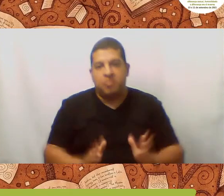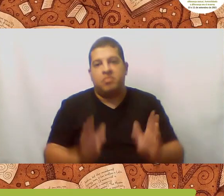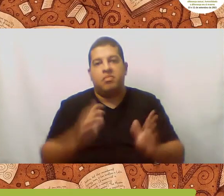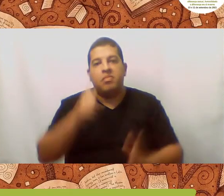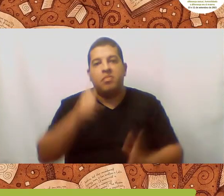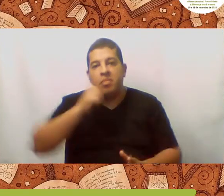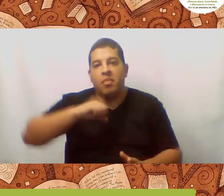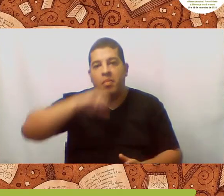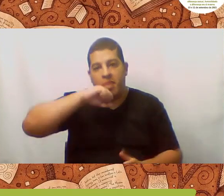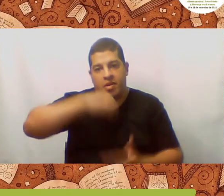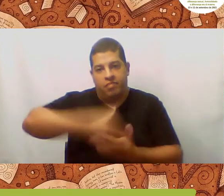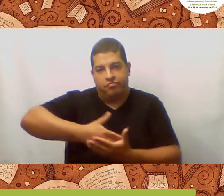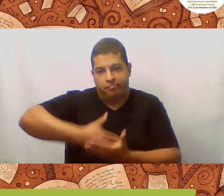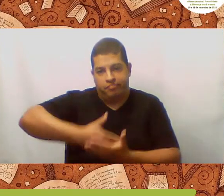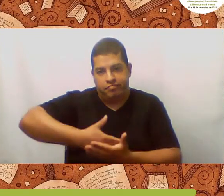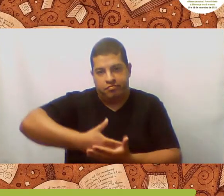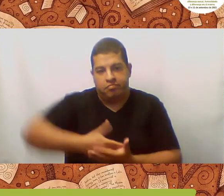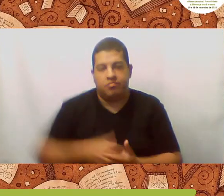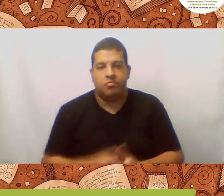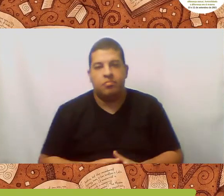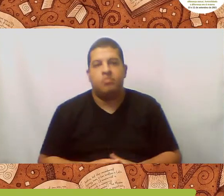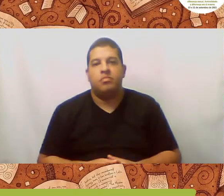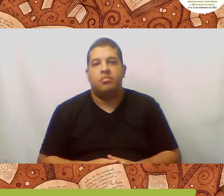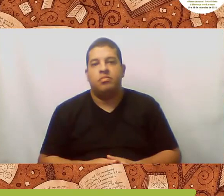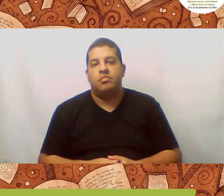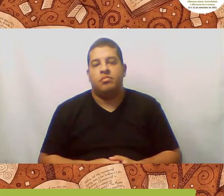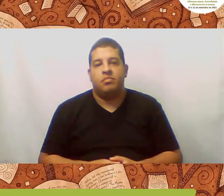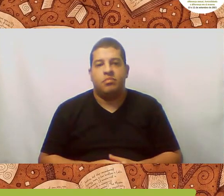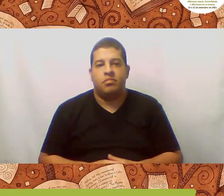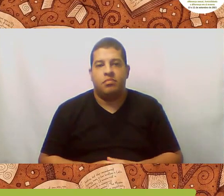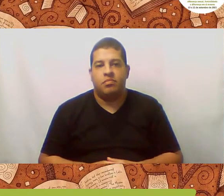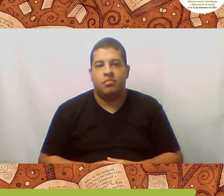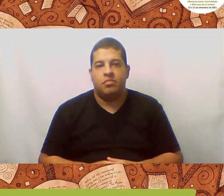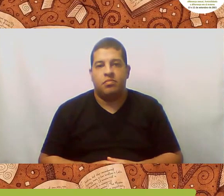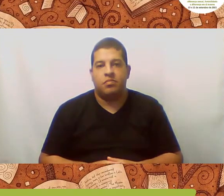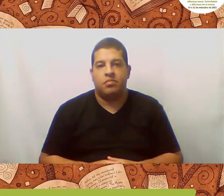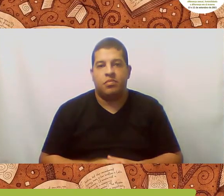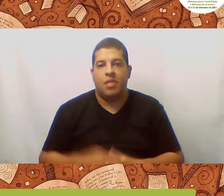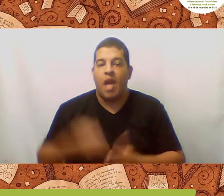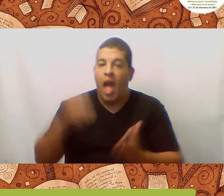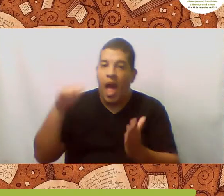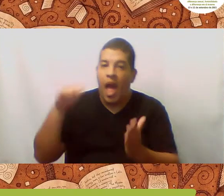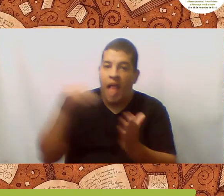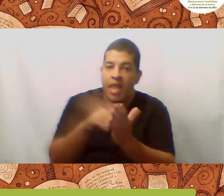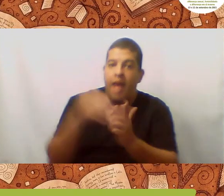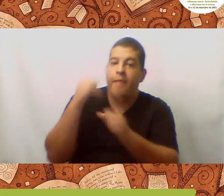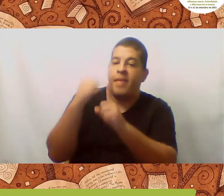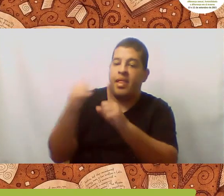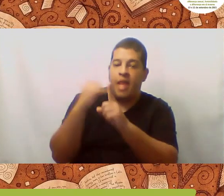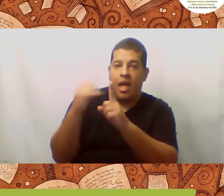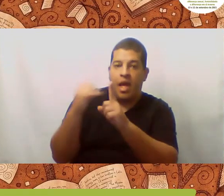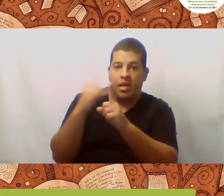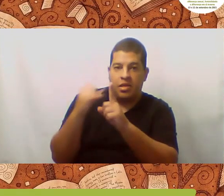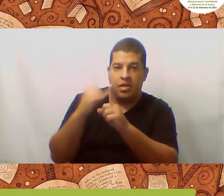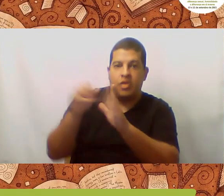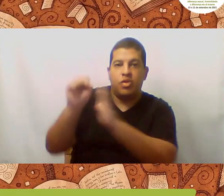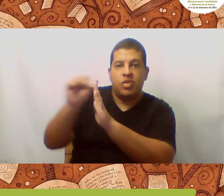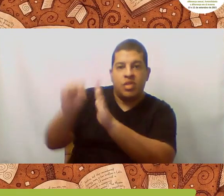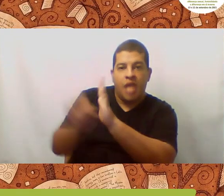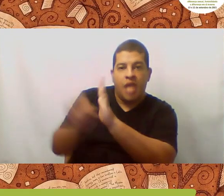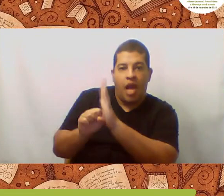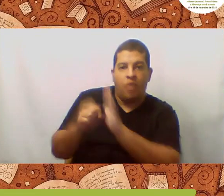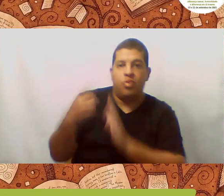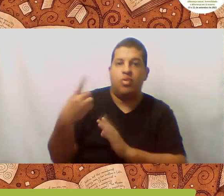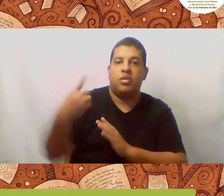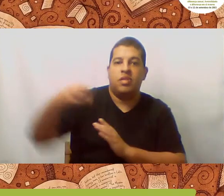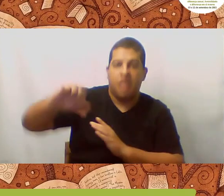mais impetuosas, na segunda metade do século, até a segunda metade do século XIX, passaram a ser